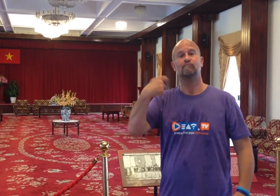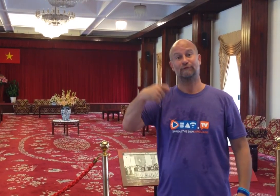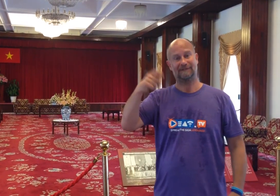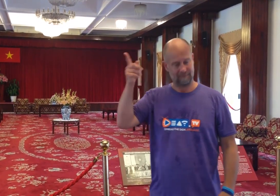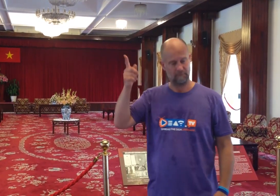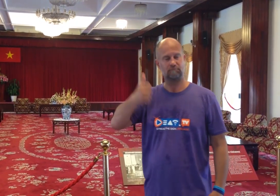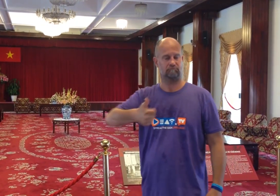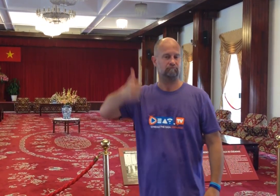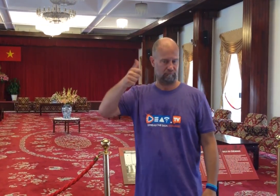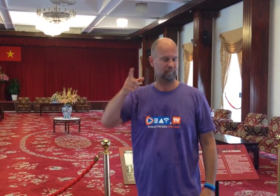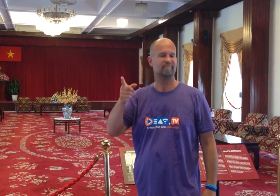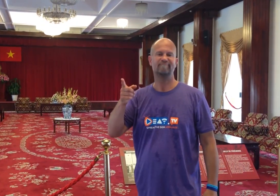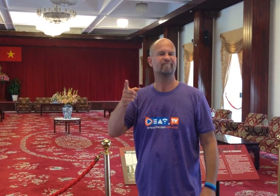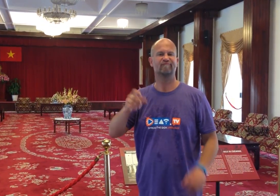seinen Amt hin.